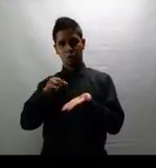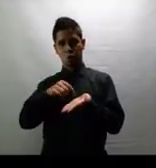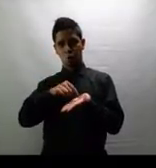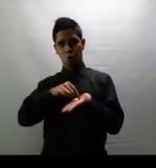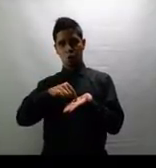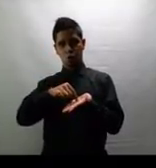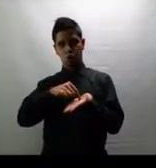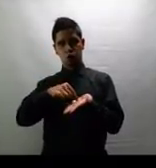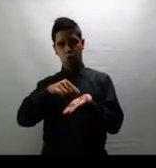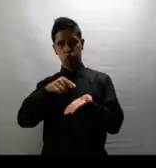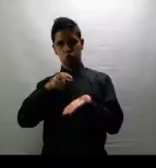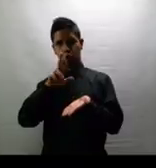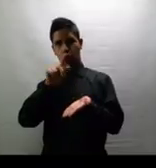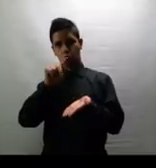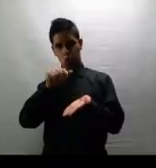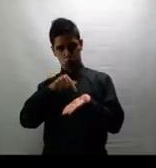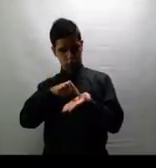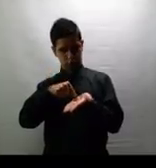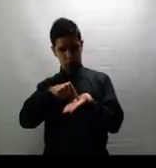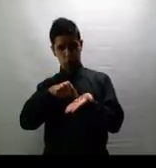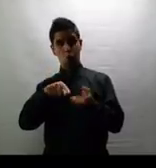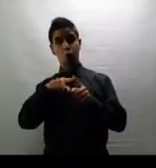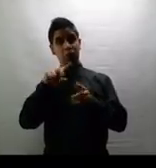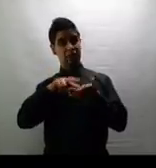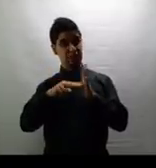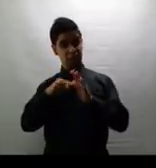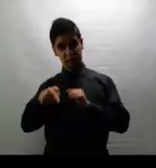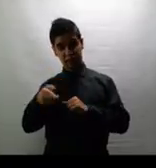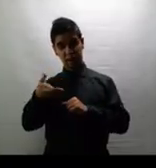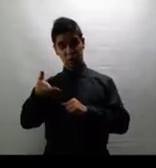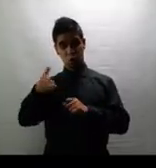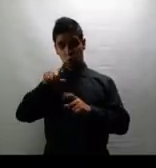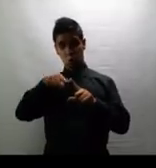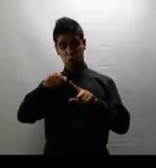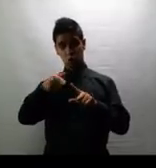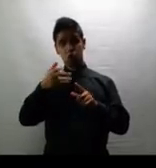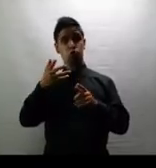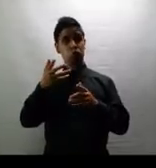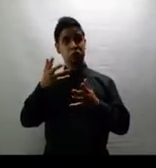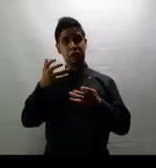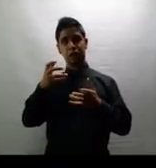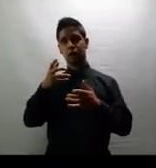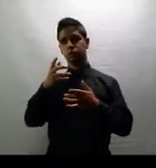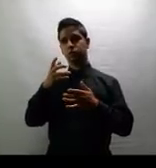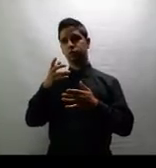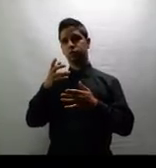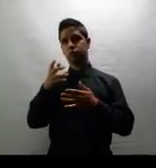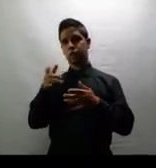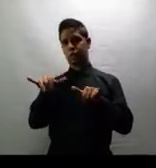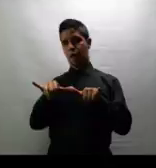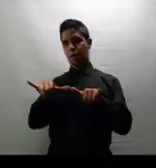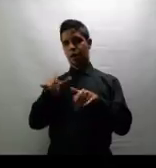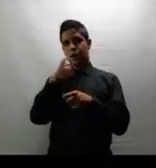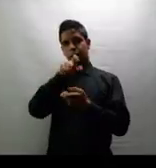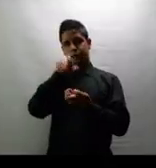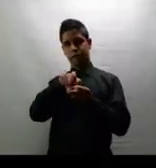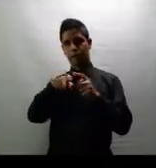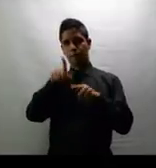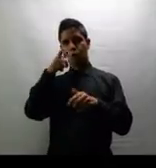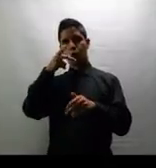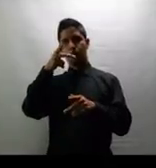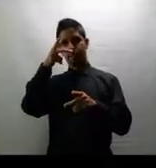un circulito no hay quitan huequitos pues eso es para tu echar la pasta cruda y lo que te para y es la razón por persona